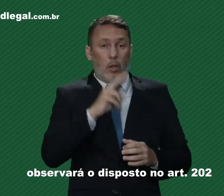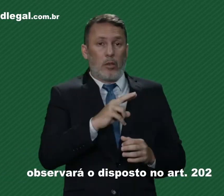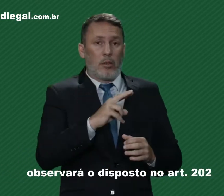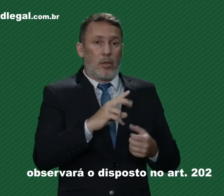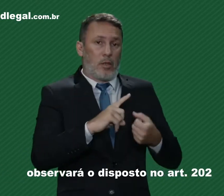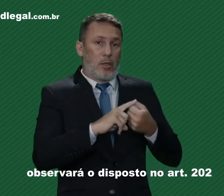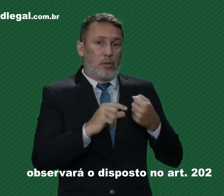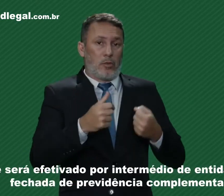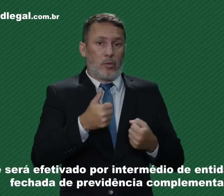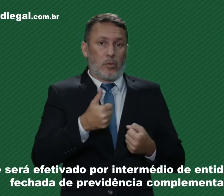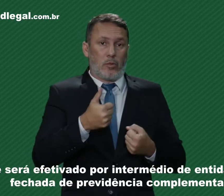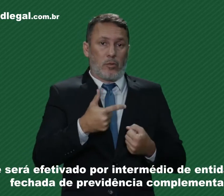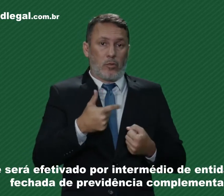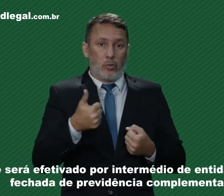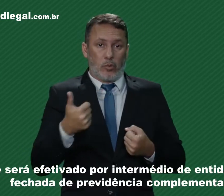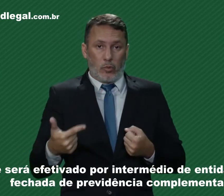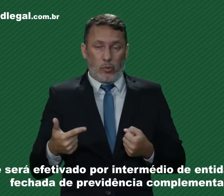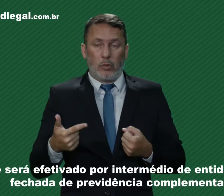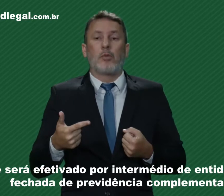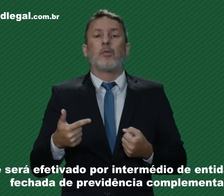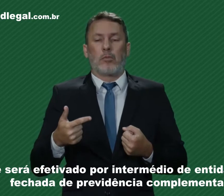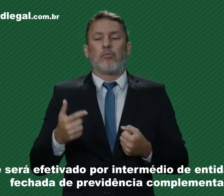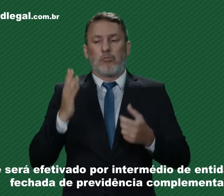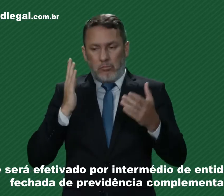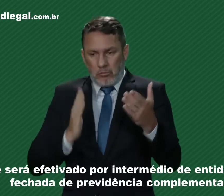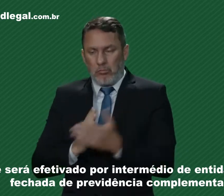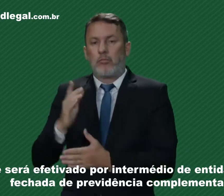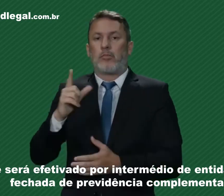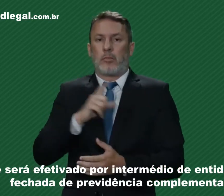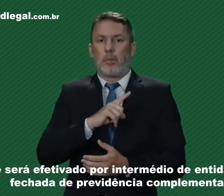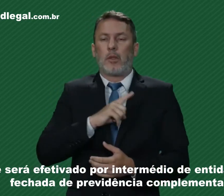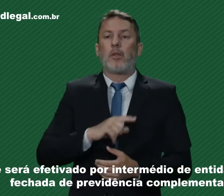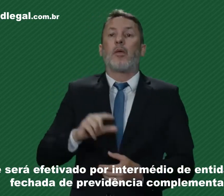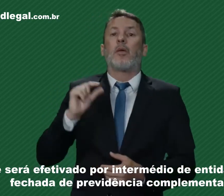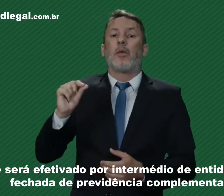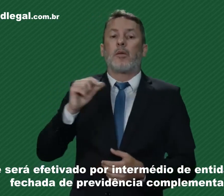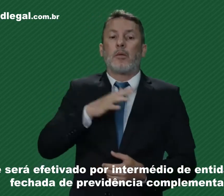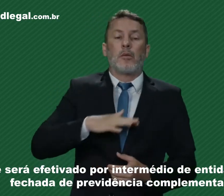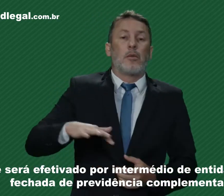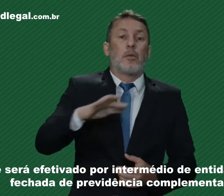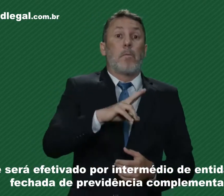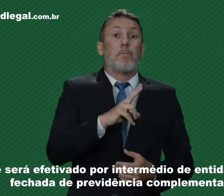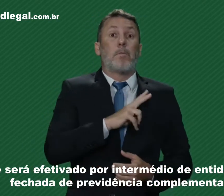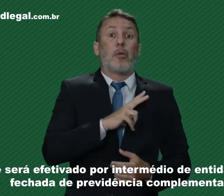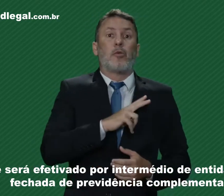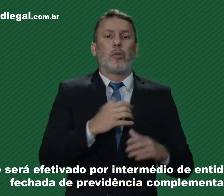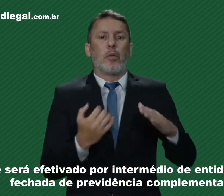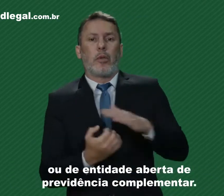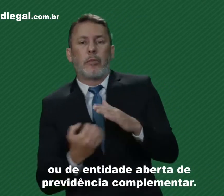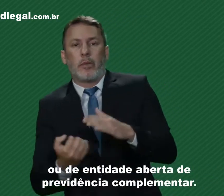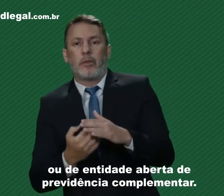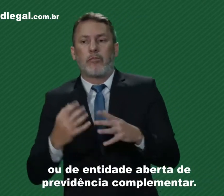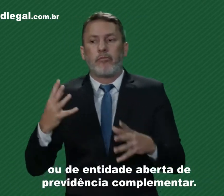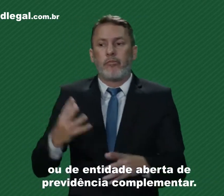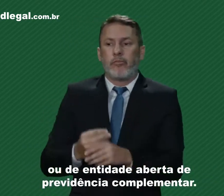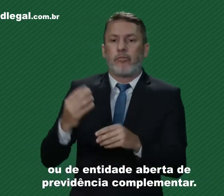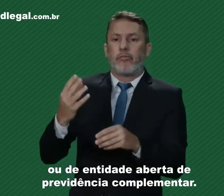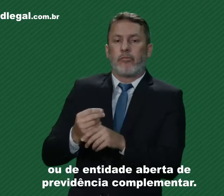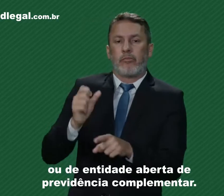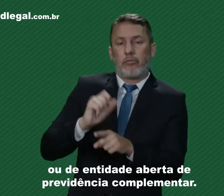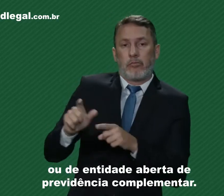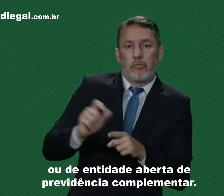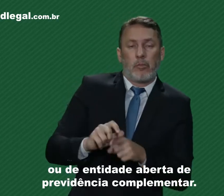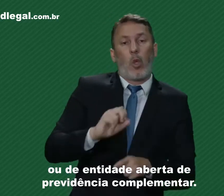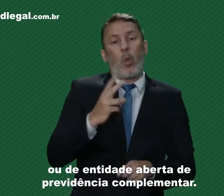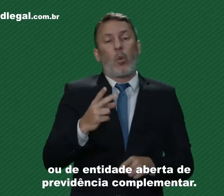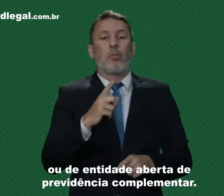artigo 202 e será efetivado por intermédio de entidade fechada de previdência complementar ou de entidade aberta